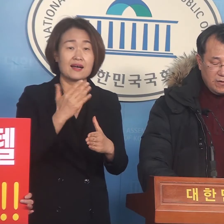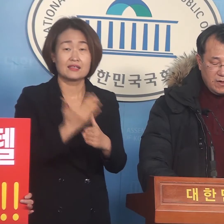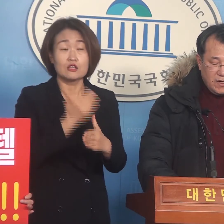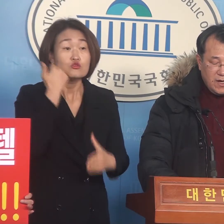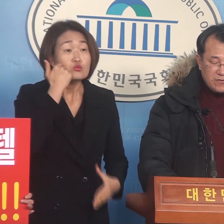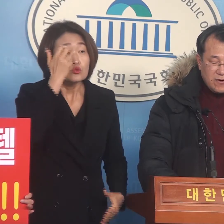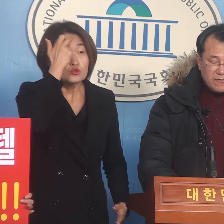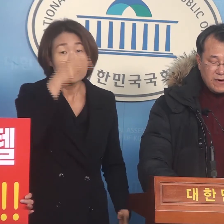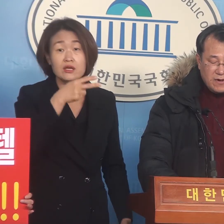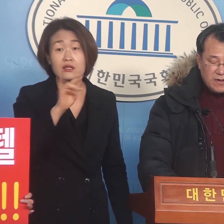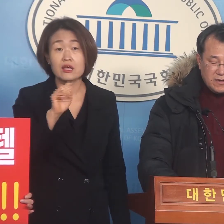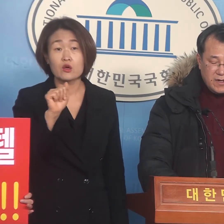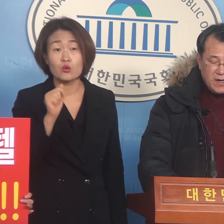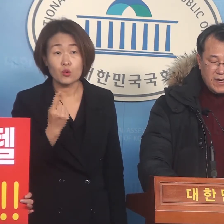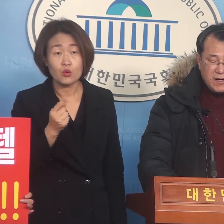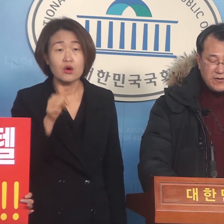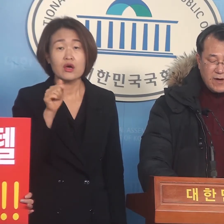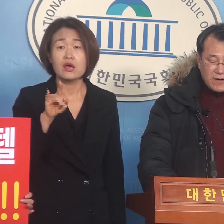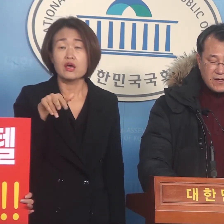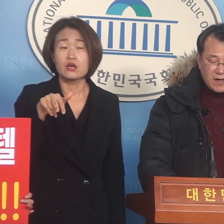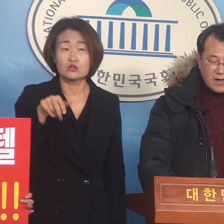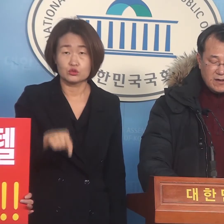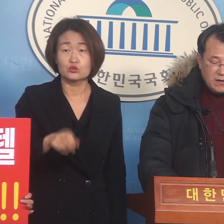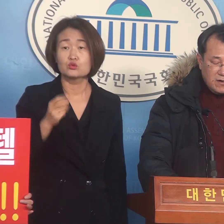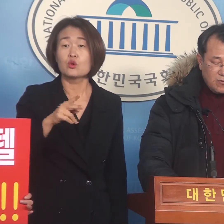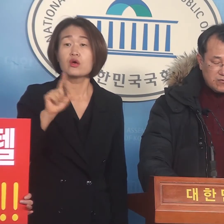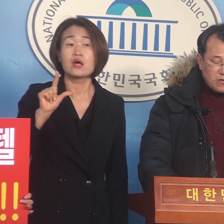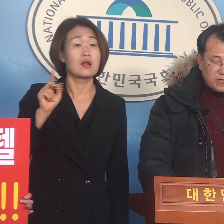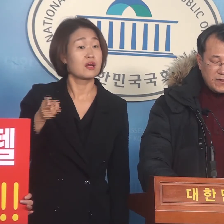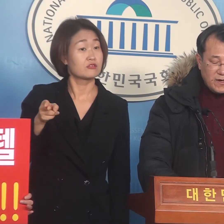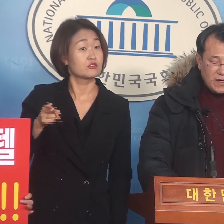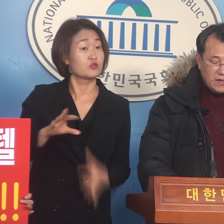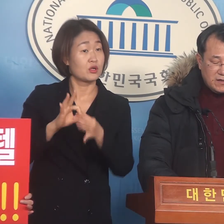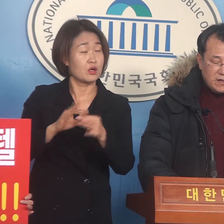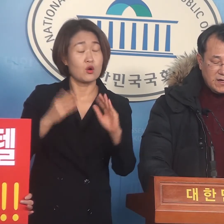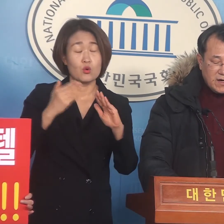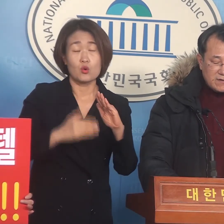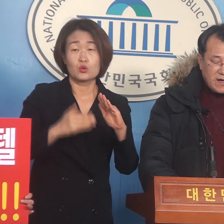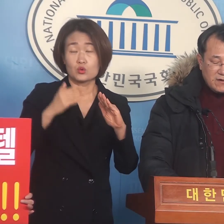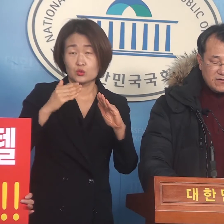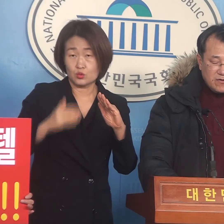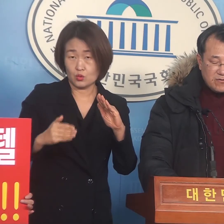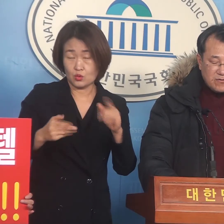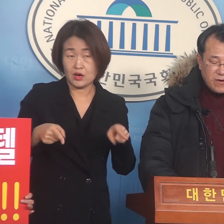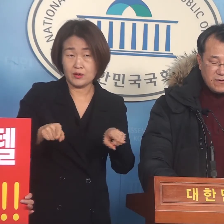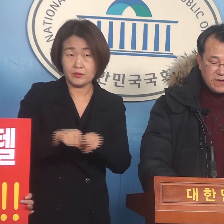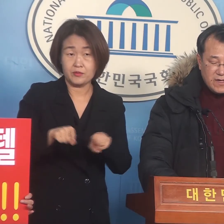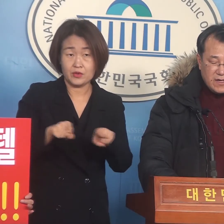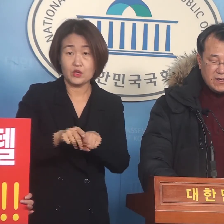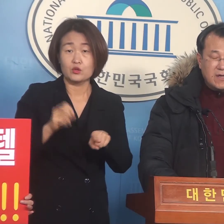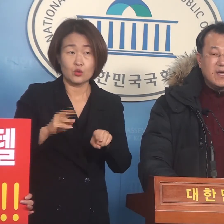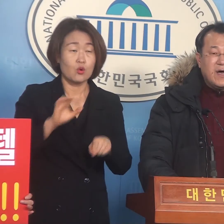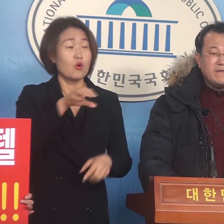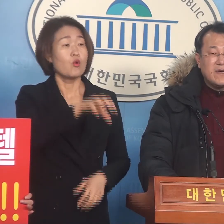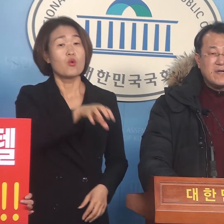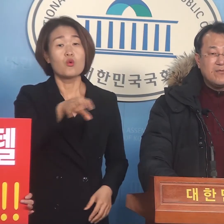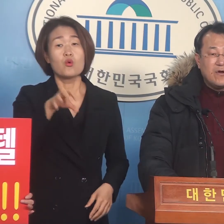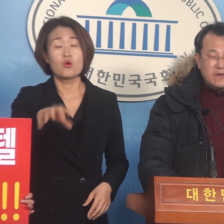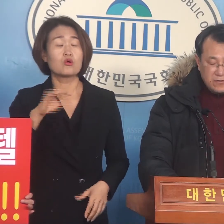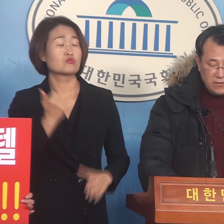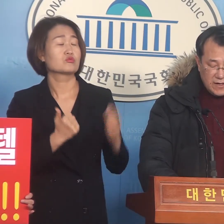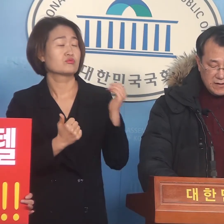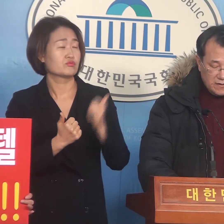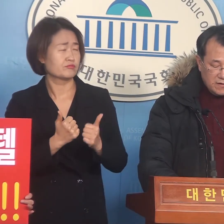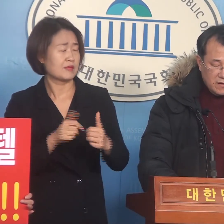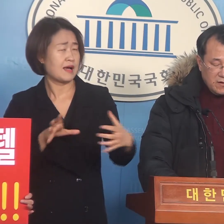최대호, 해조건설, LH 관계자, 공동비대위, 각 당의 지역구 국회의원들이 한자리에